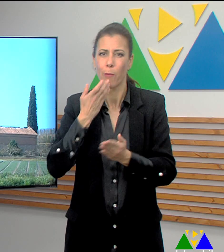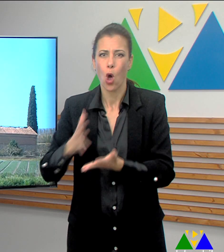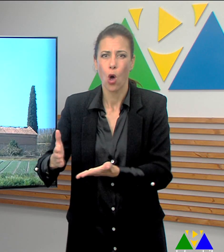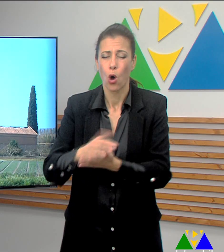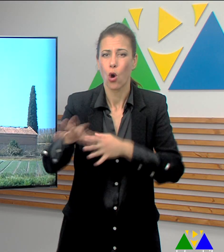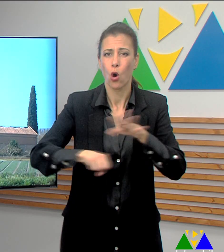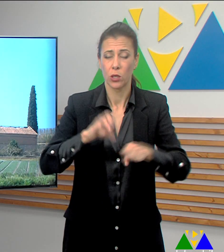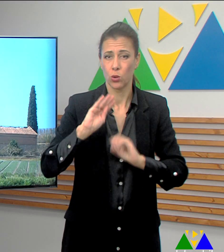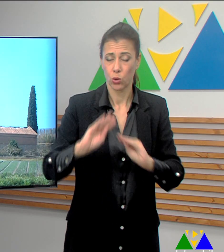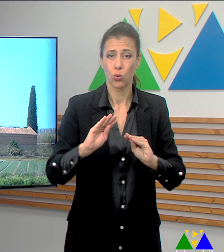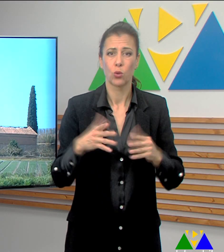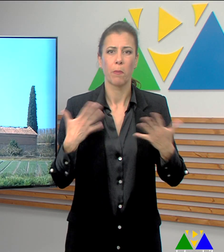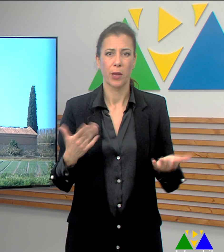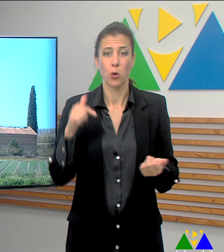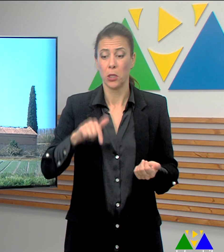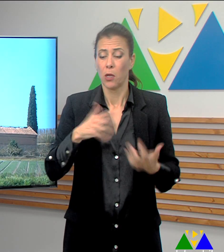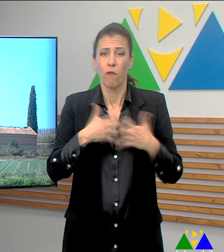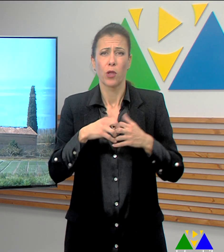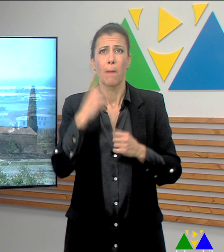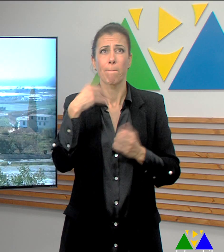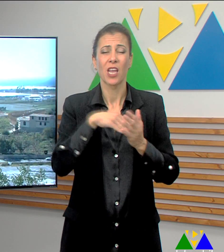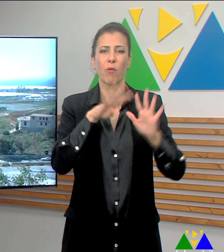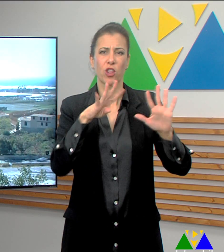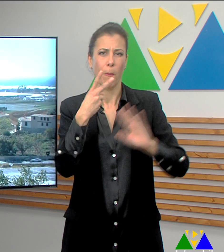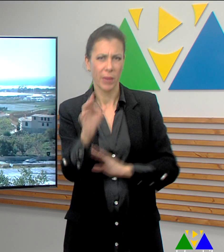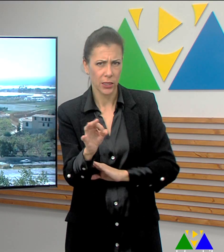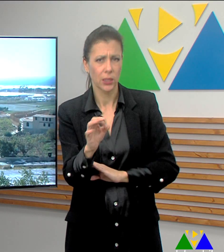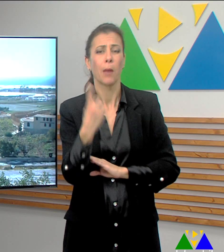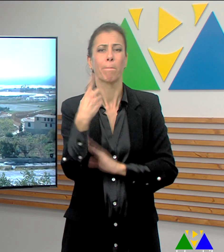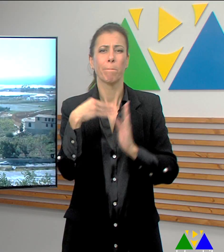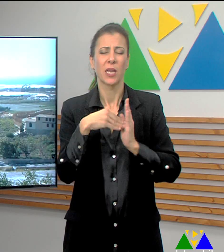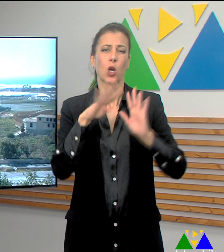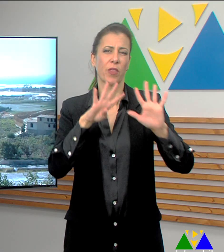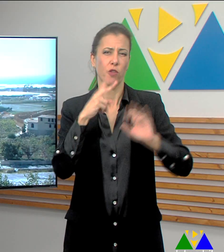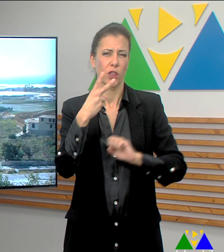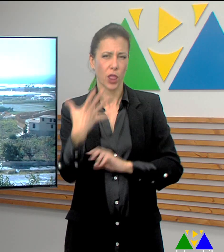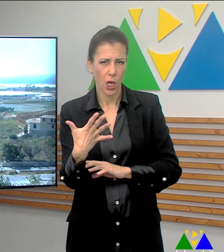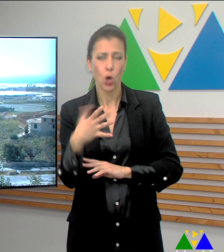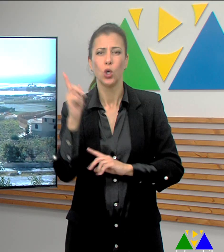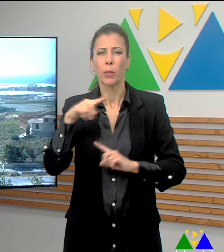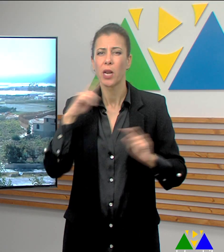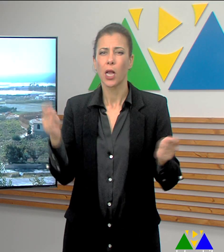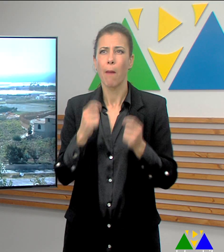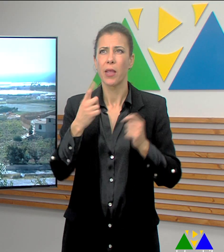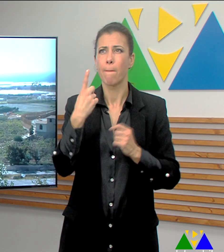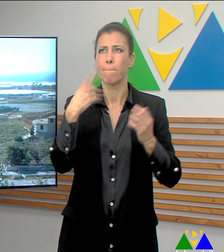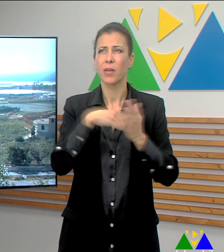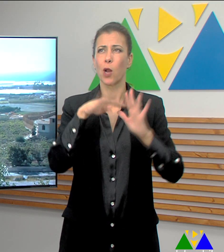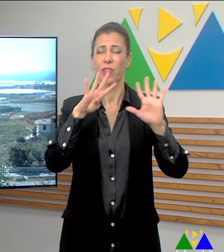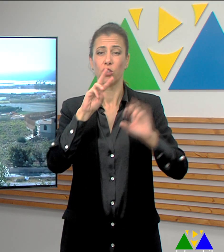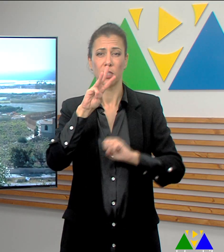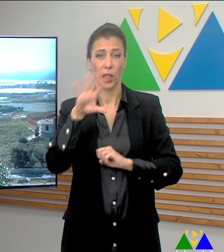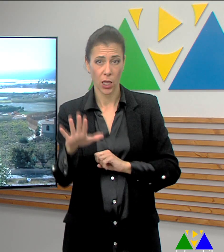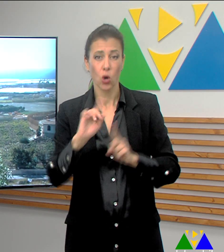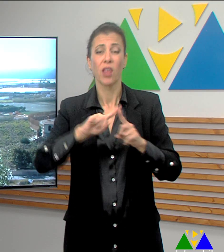Se sabe, por ejemplo, que estaba funcionando en 1920, 1925, hizo la campaña en 1935 y después